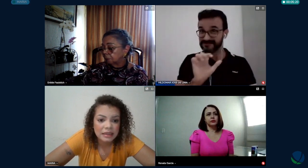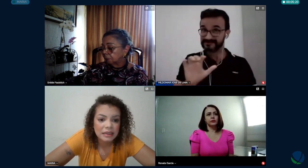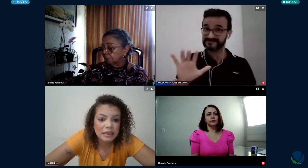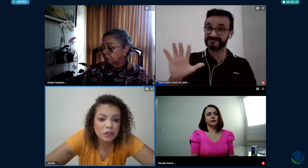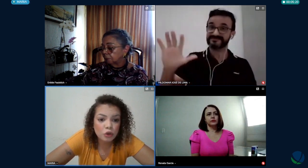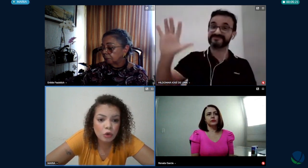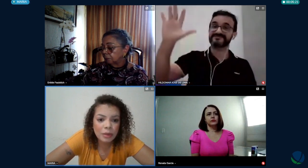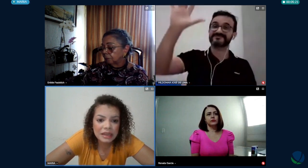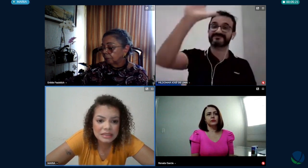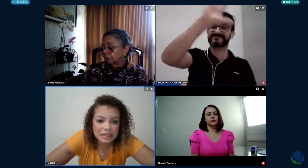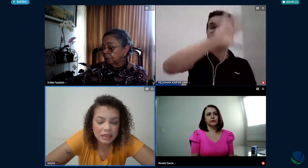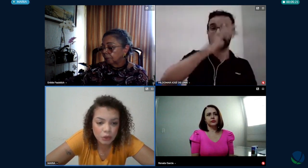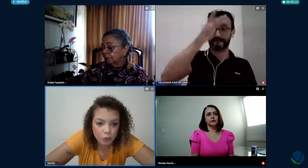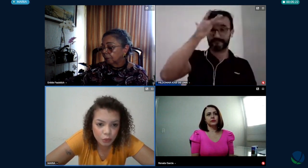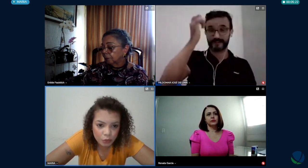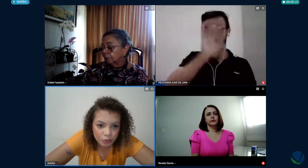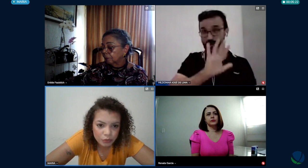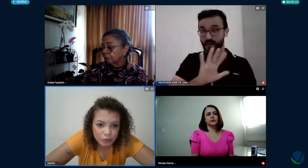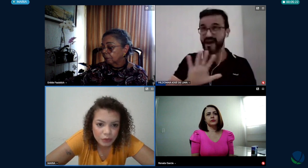que